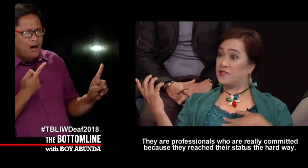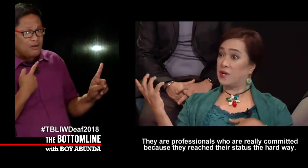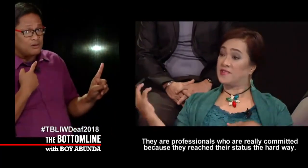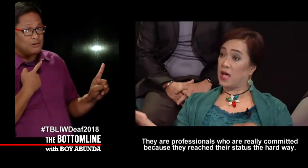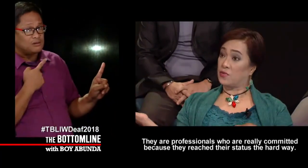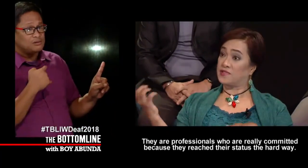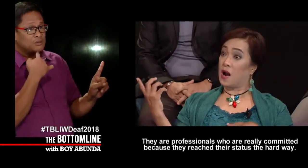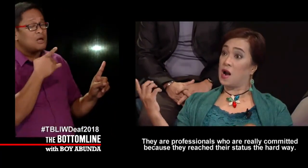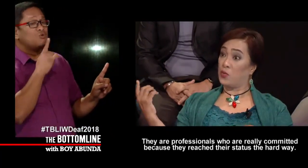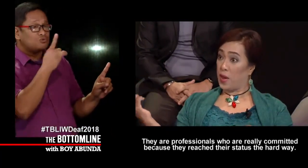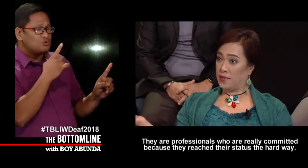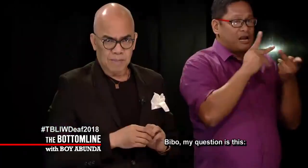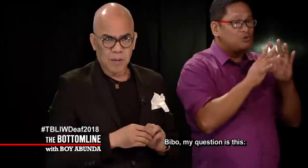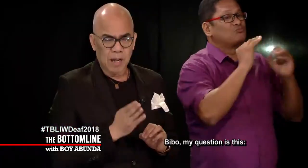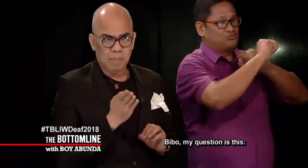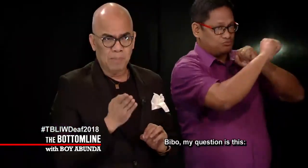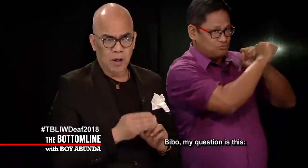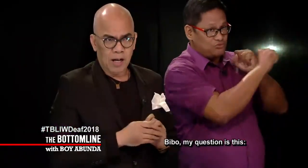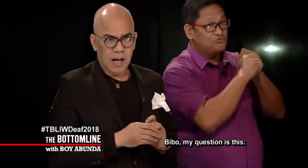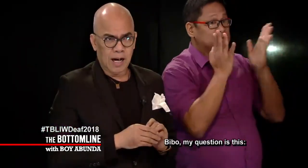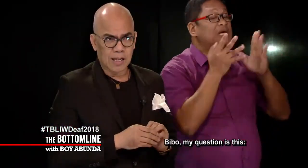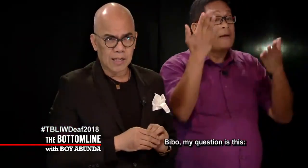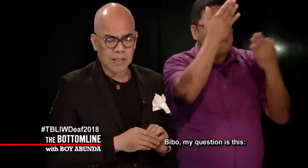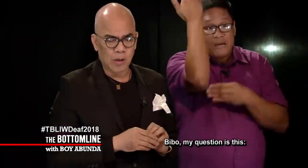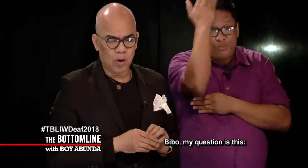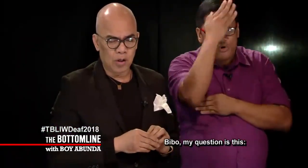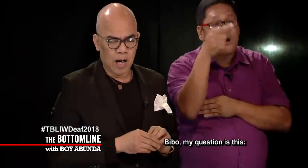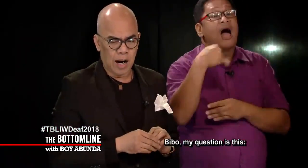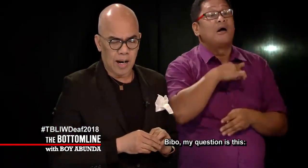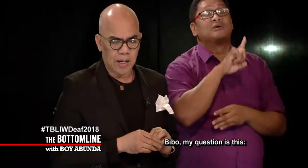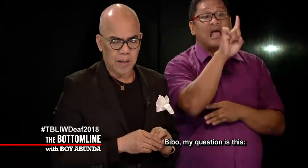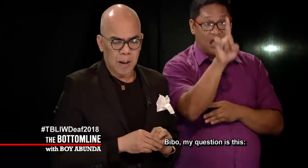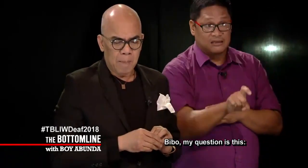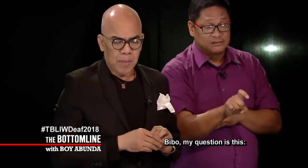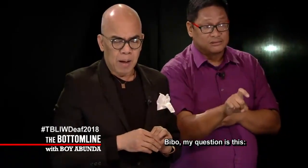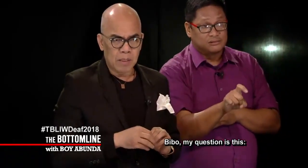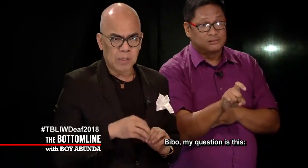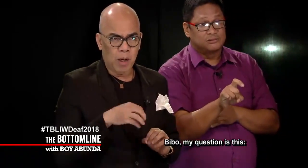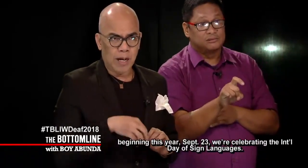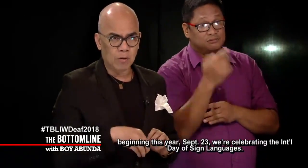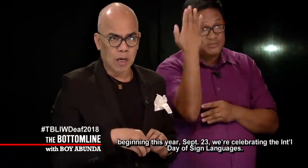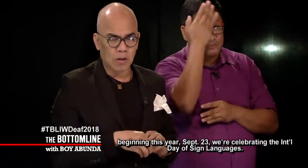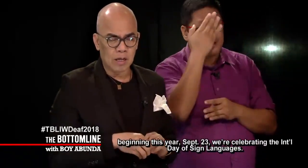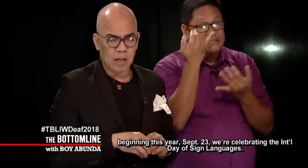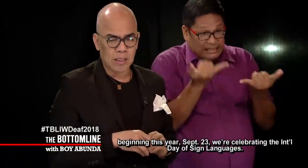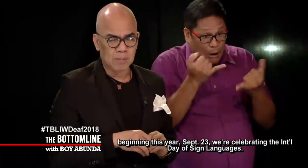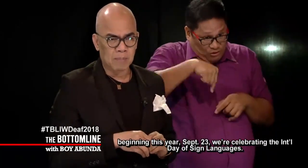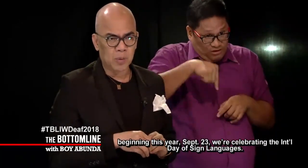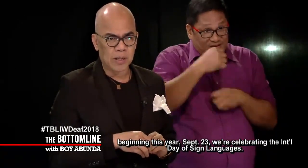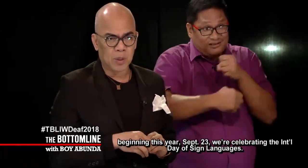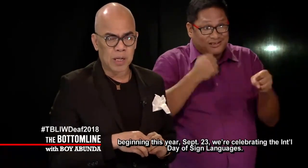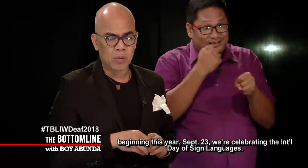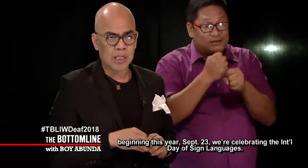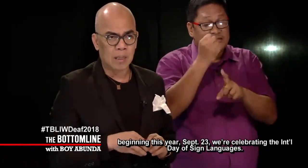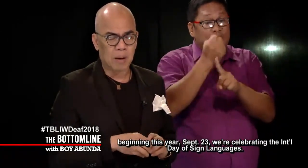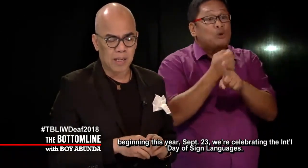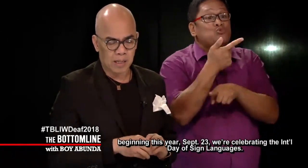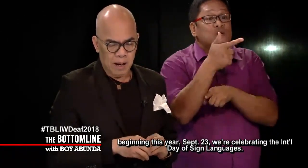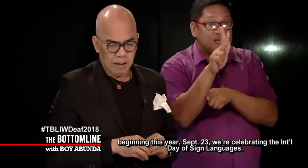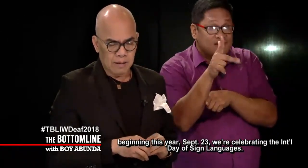reach their status the hard way. Okay. Bibo, ang aking tanong ay, simula ngayong taon, September 23,